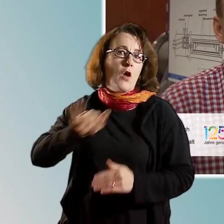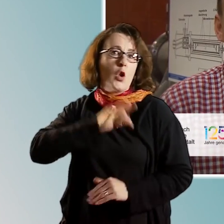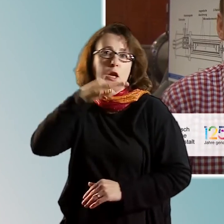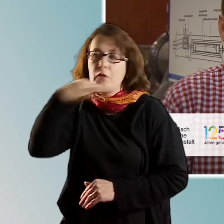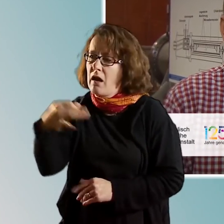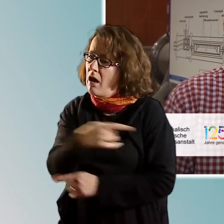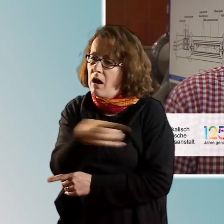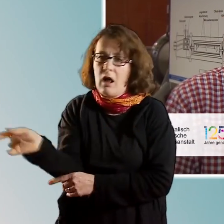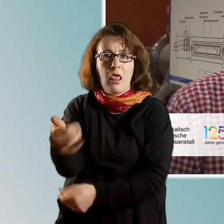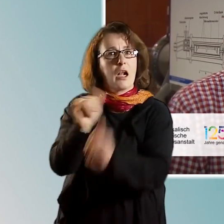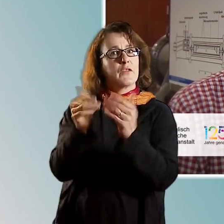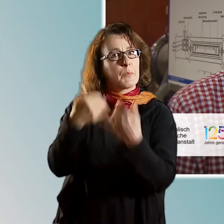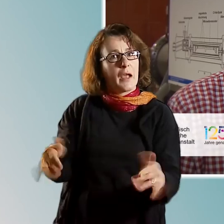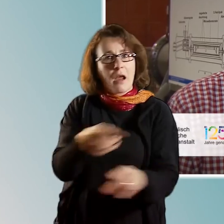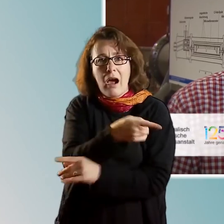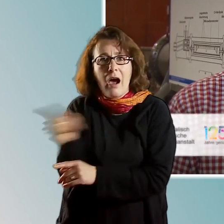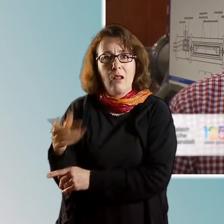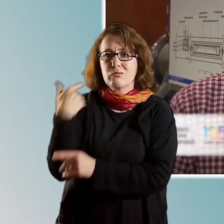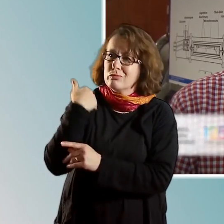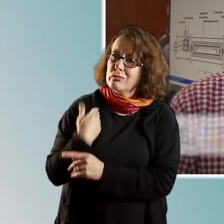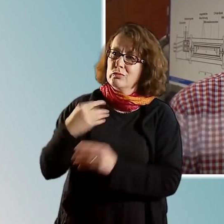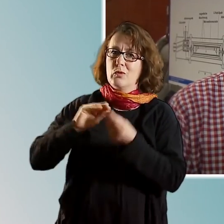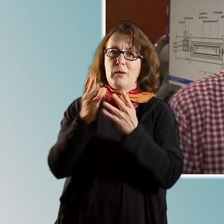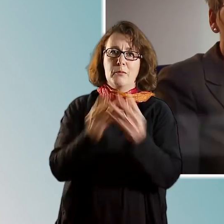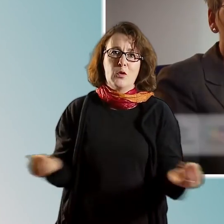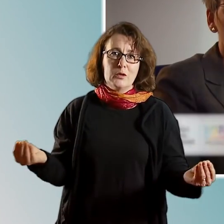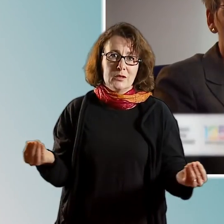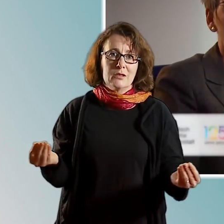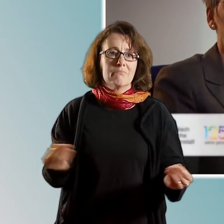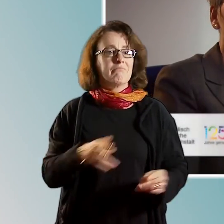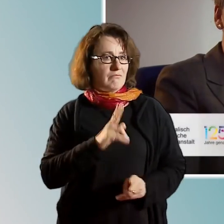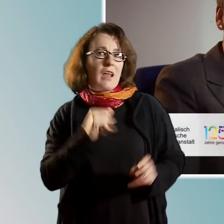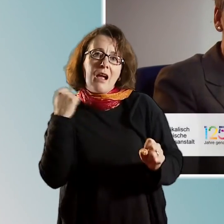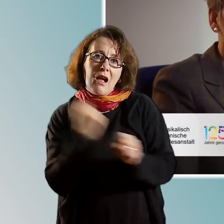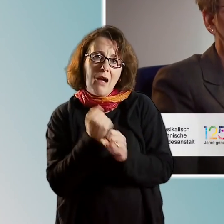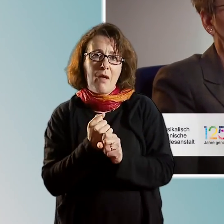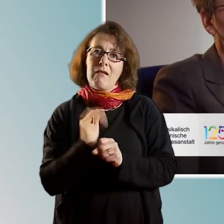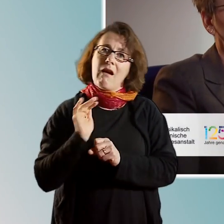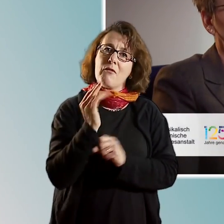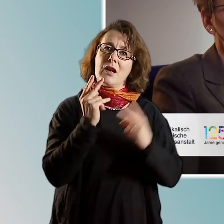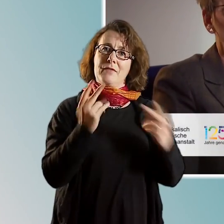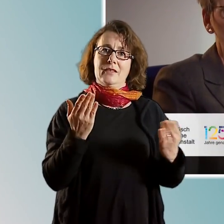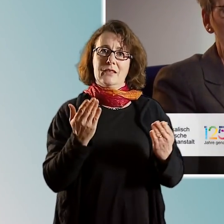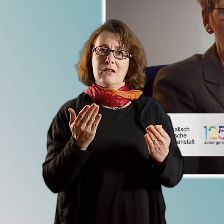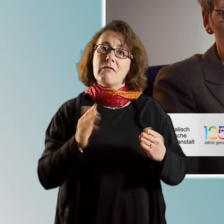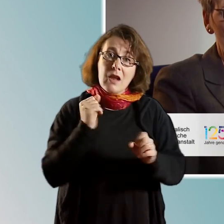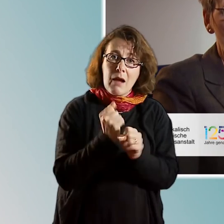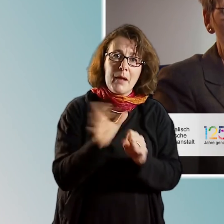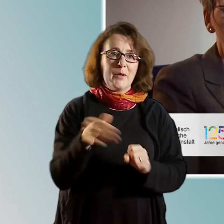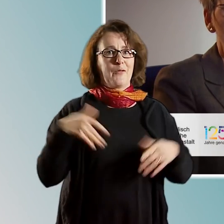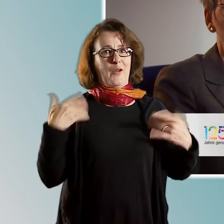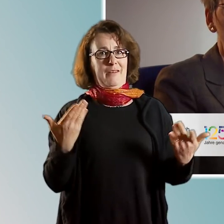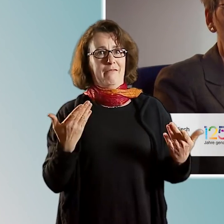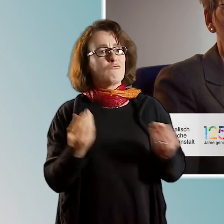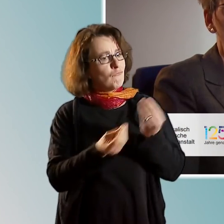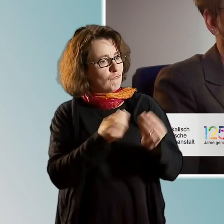sind alle sehr hilfsbereit und sind gleich bemüht, die Probleme zu lösen. Es geht um Arbeiten, es geht um Erfolg, es geht um die Freude auch am Erfolg,